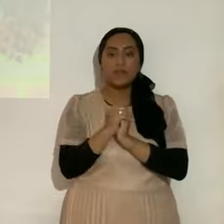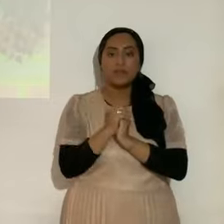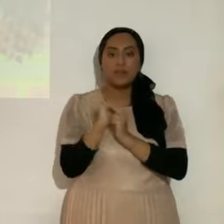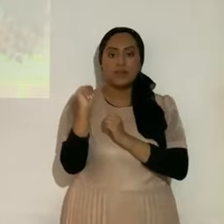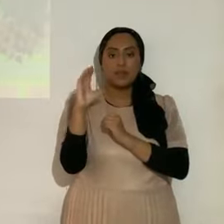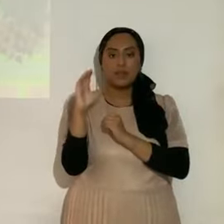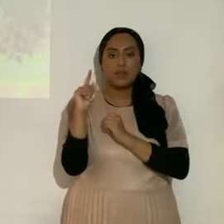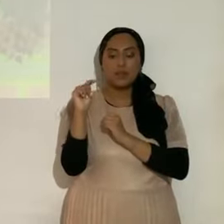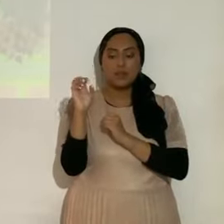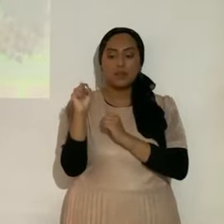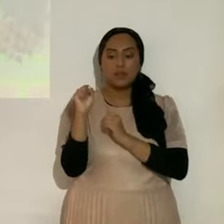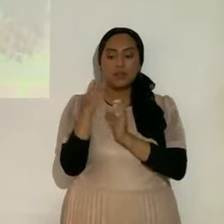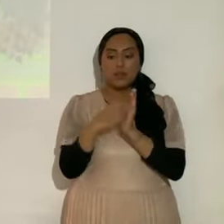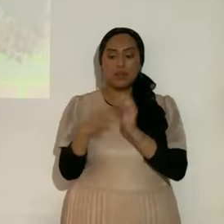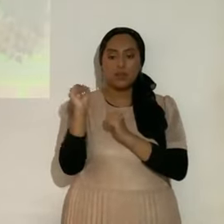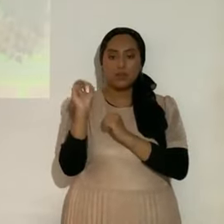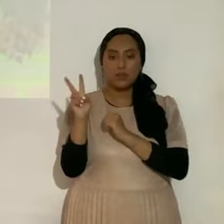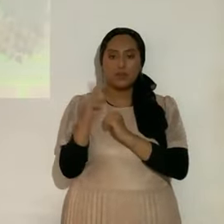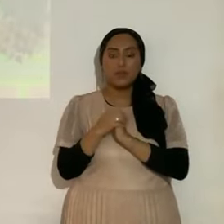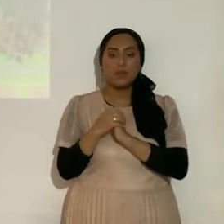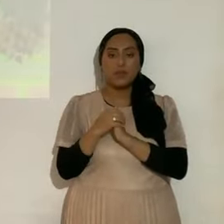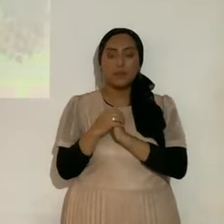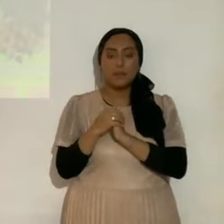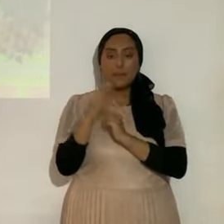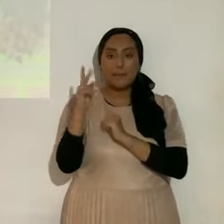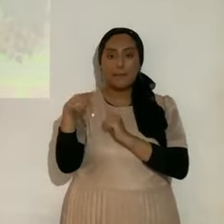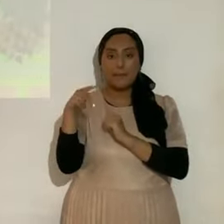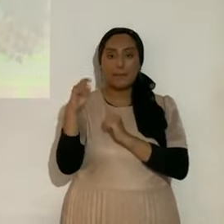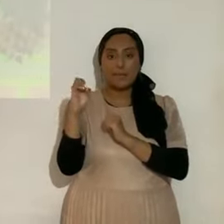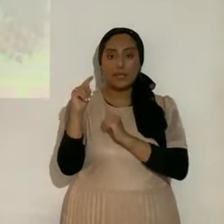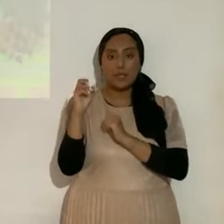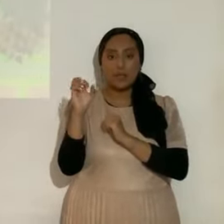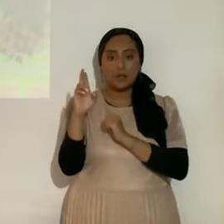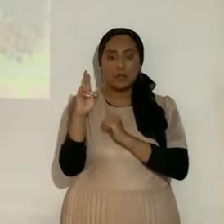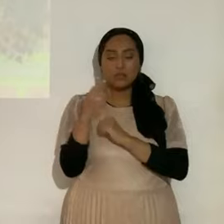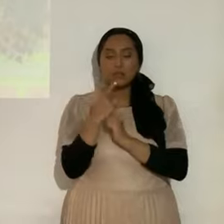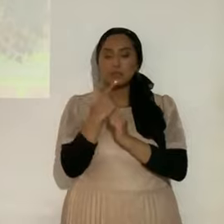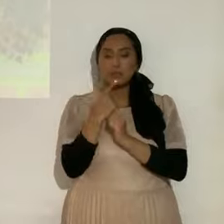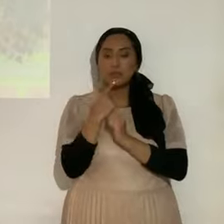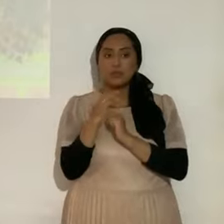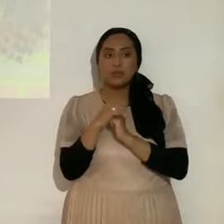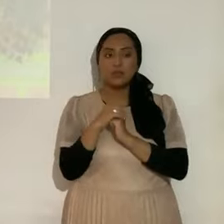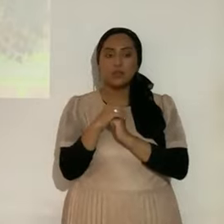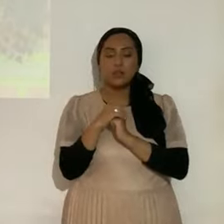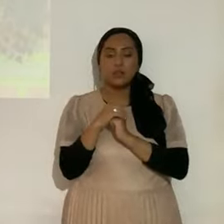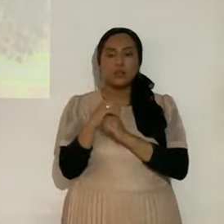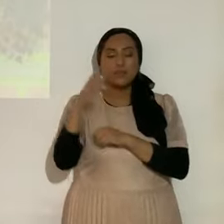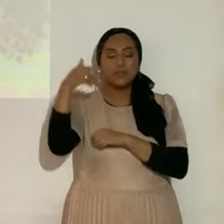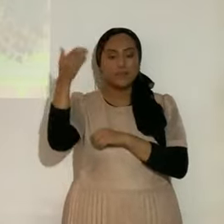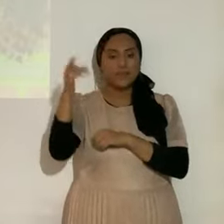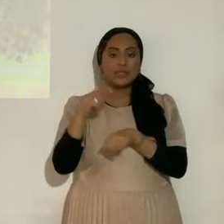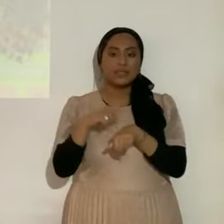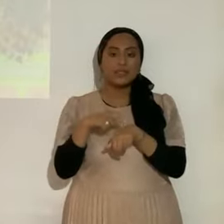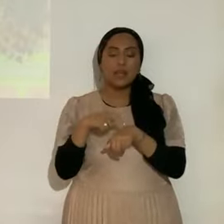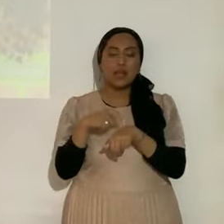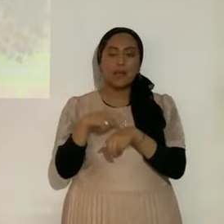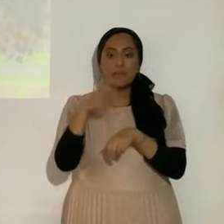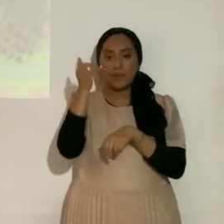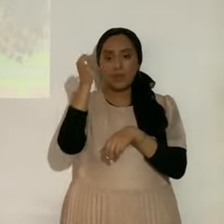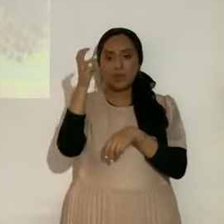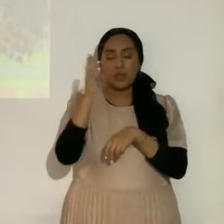allá todos. Ahí Pedro, Kefas, decía, al tiempo en que